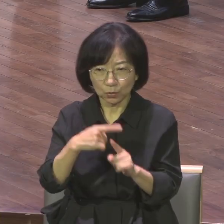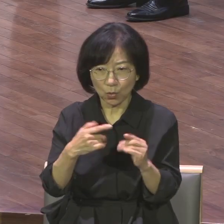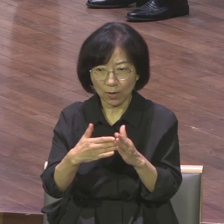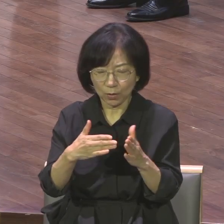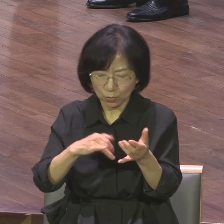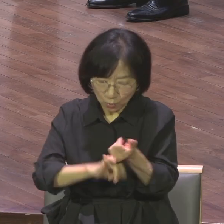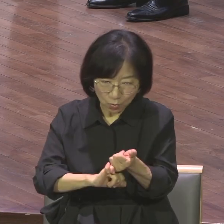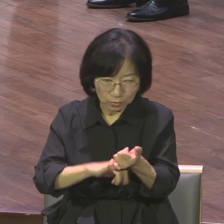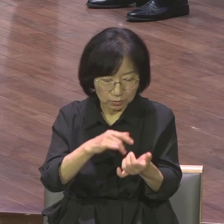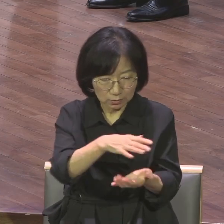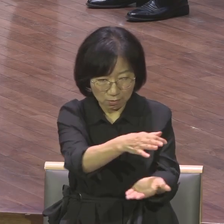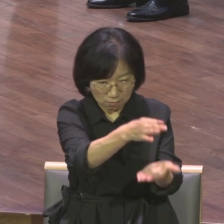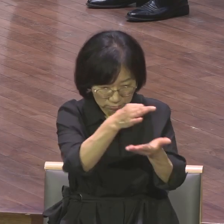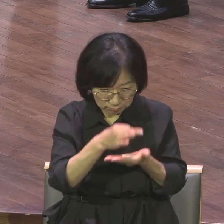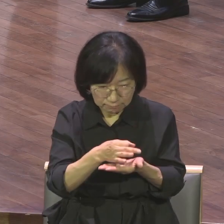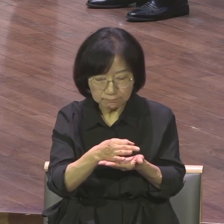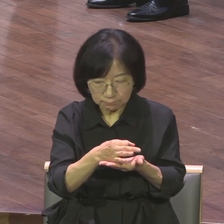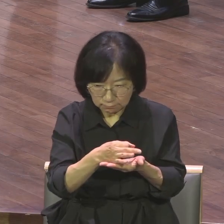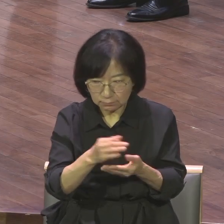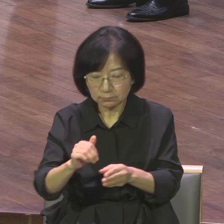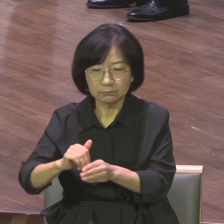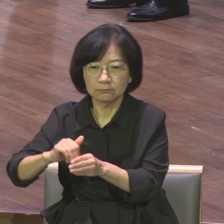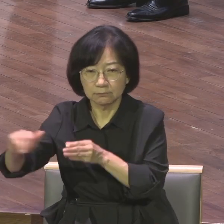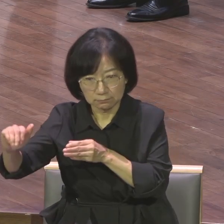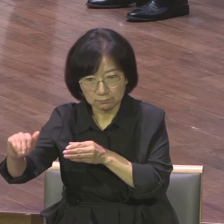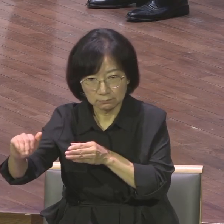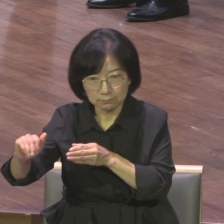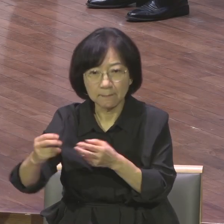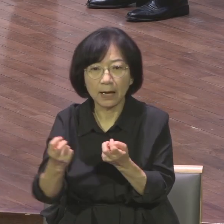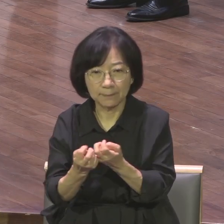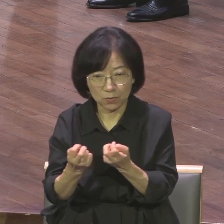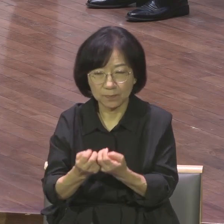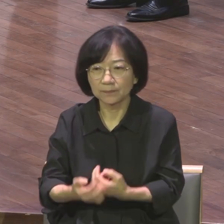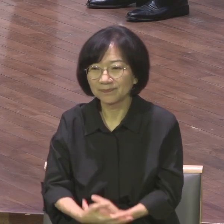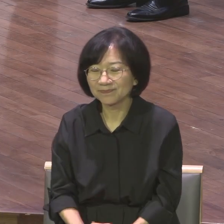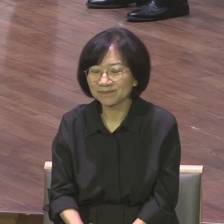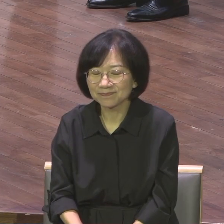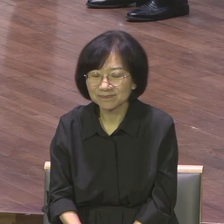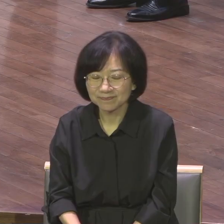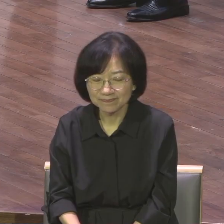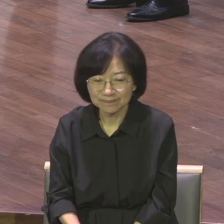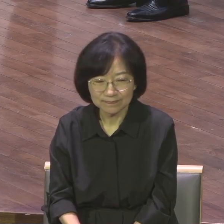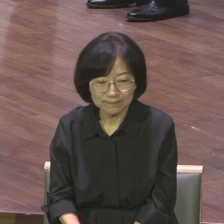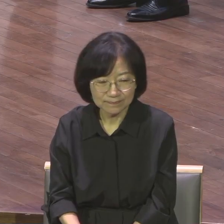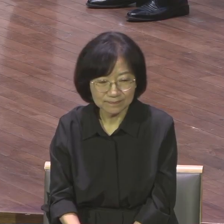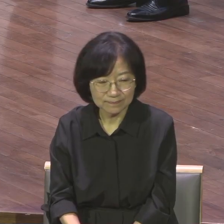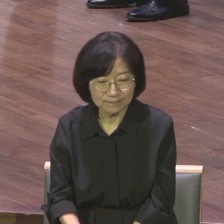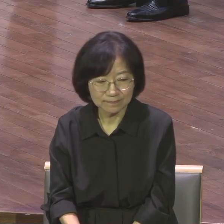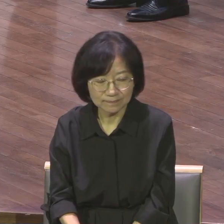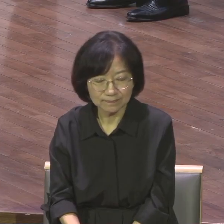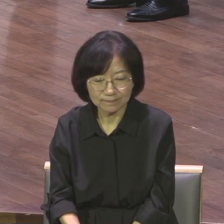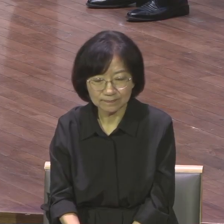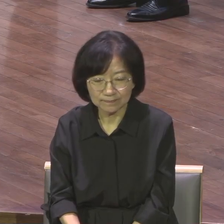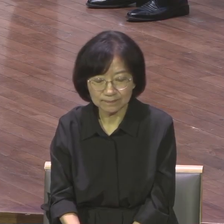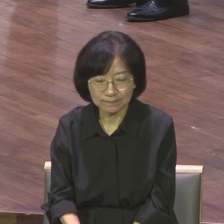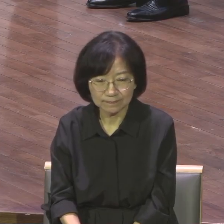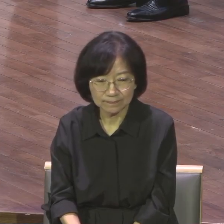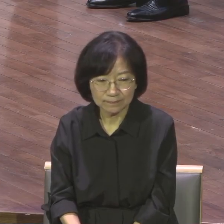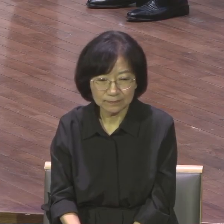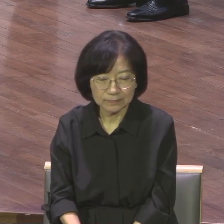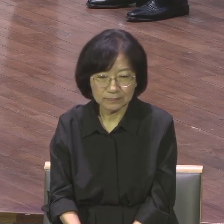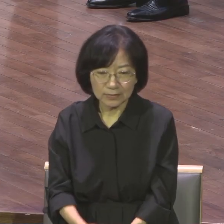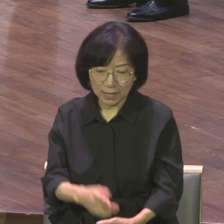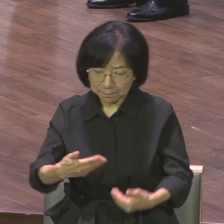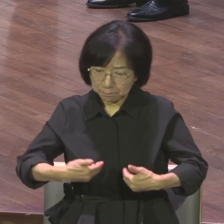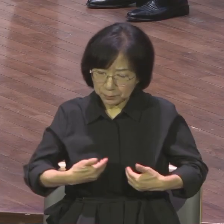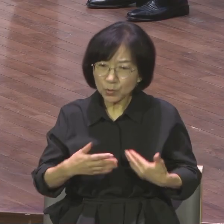있고요. 선교사가 그런 짓 하면 안 돼요. 그건 완전히 거짓 구걸하는 거예요. 무슨 하나님 일을 하는 게 하나님이 필요를 알아서 다